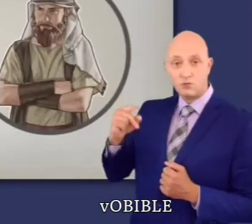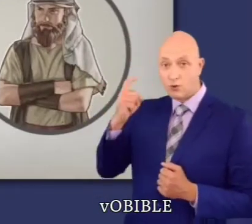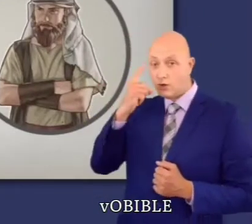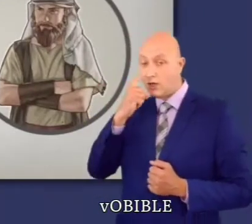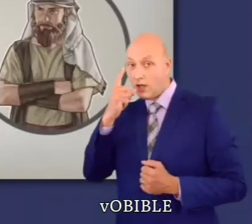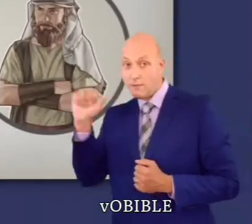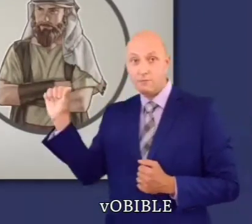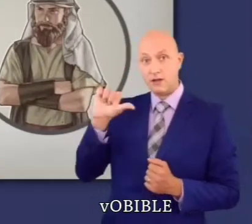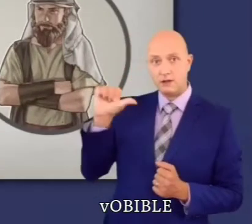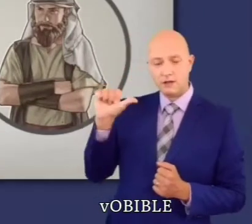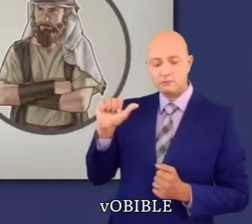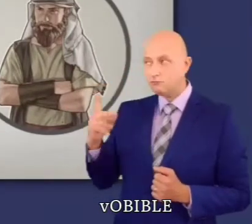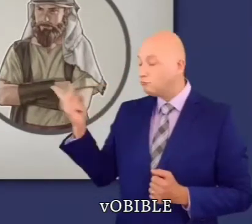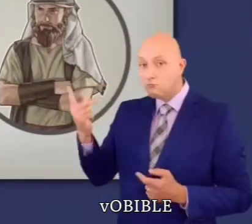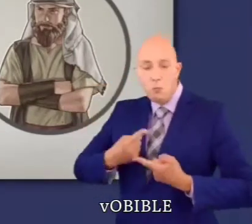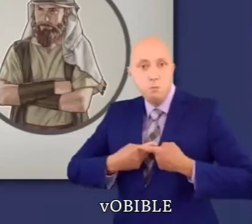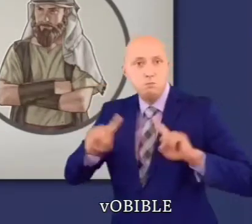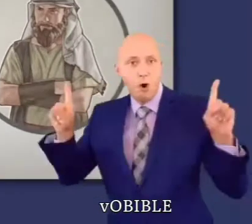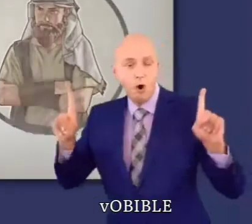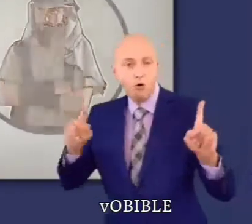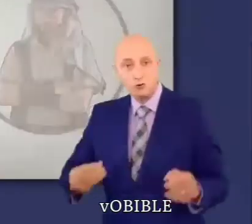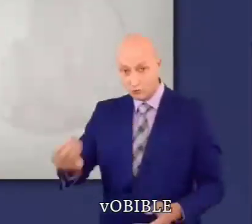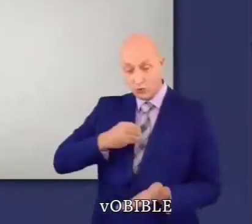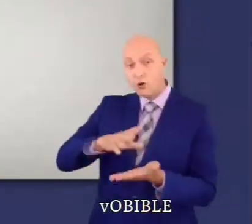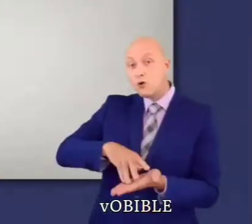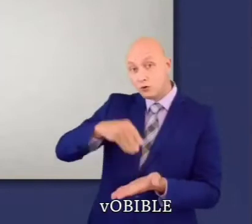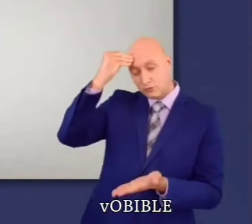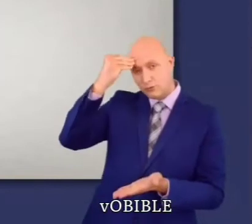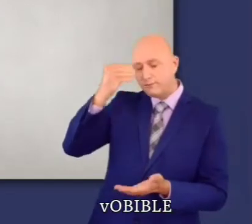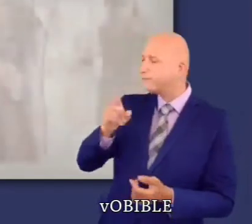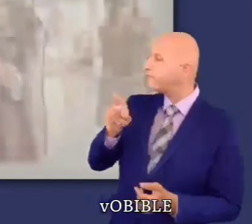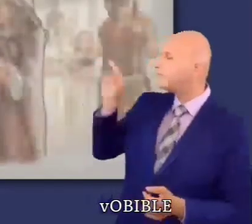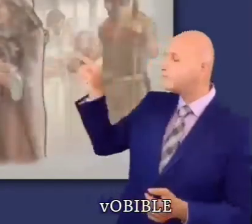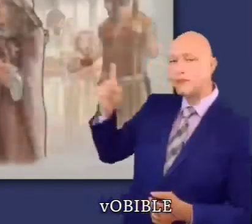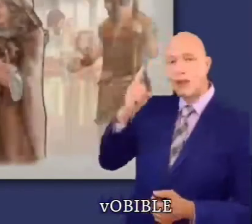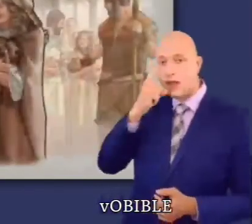que sa famille, qu'il a sans doute aidé à dissimuler son péché.